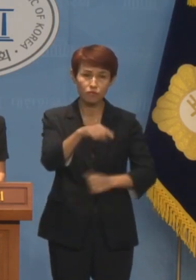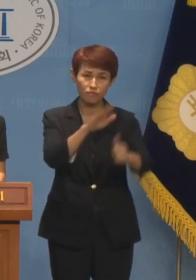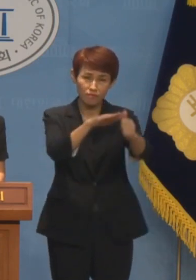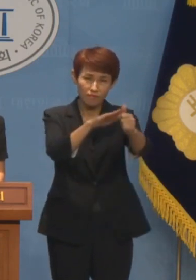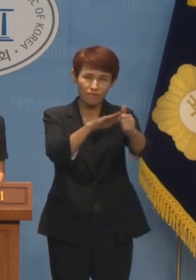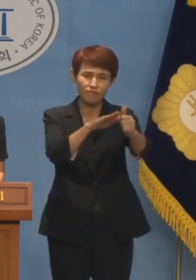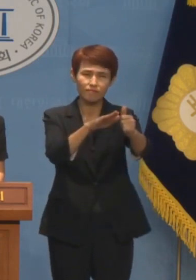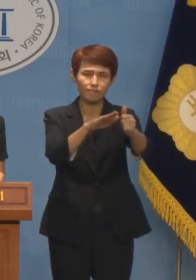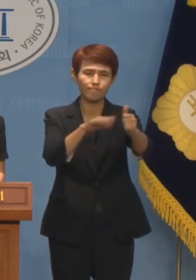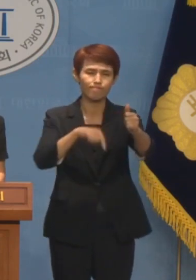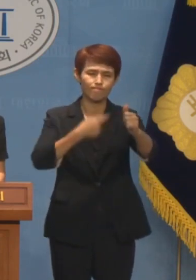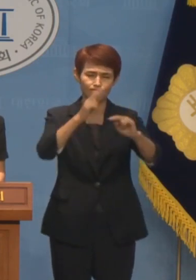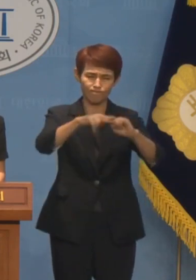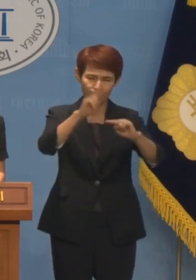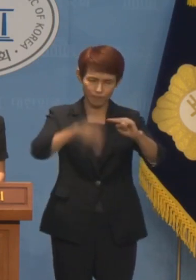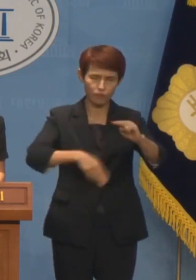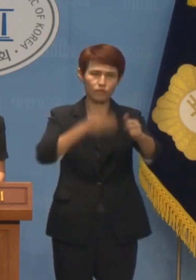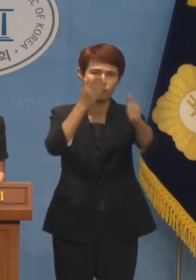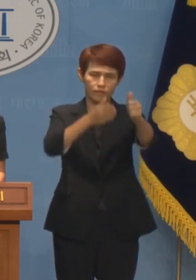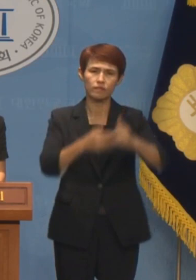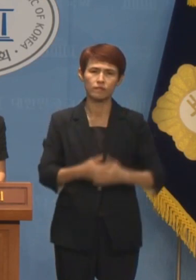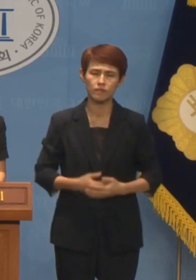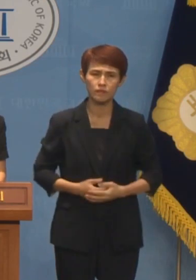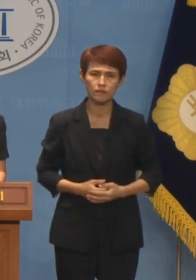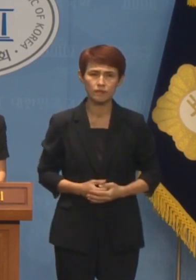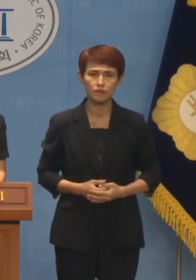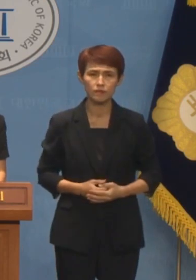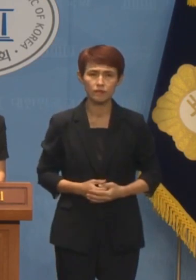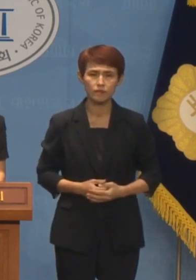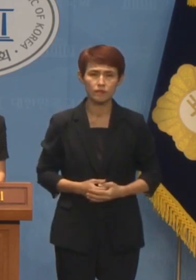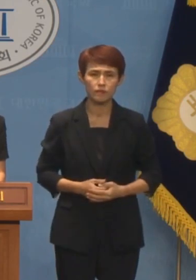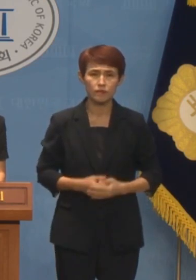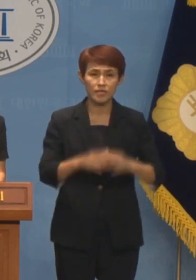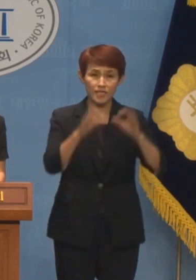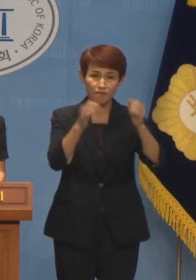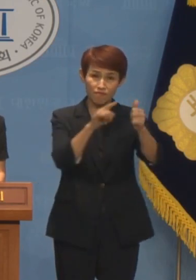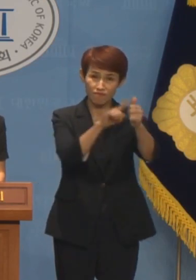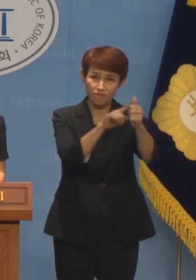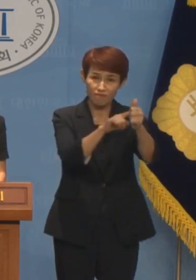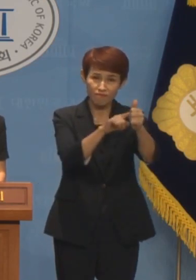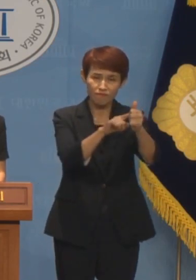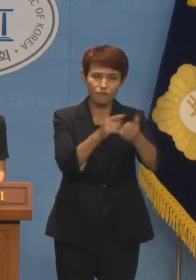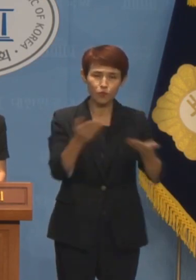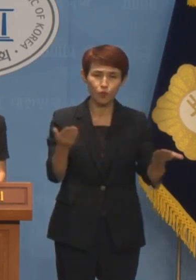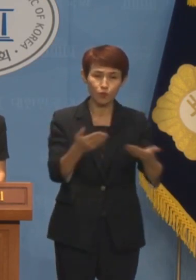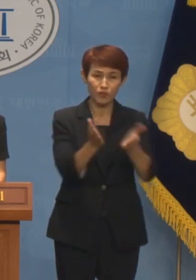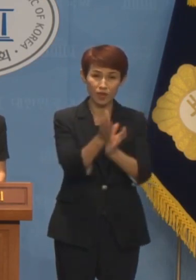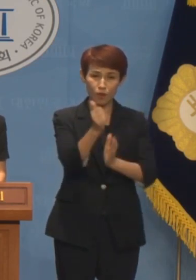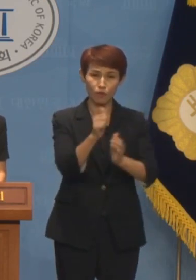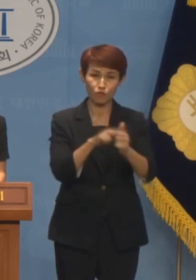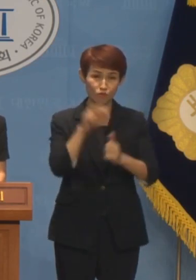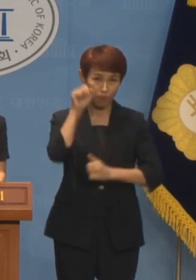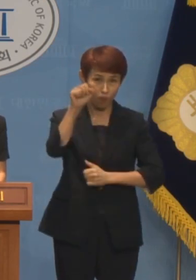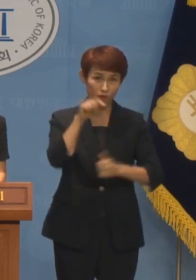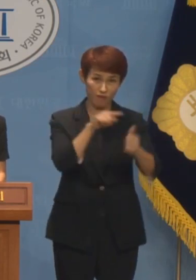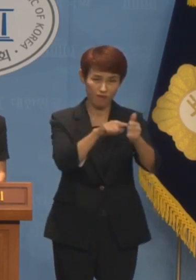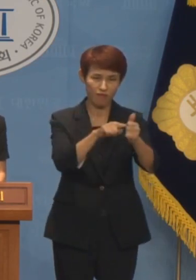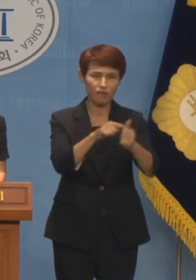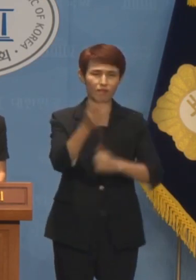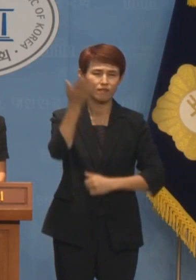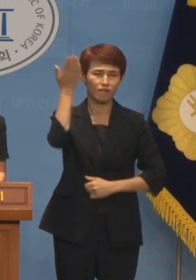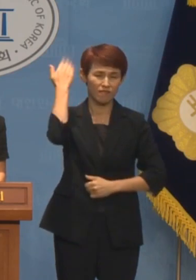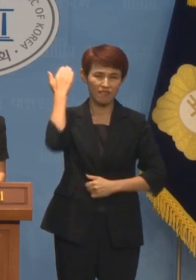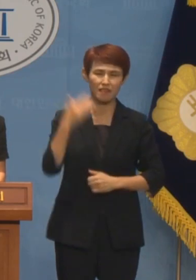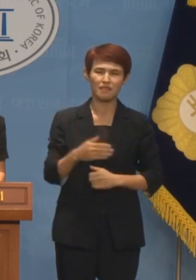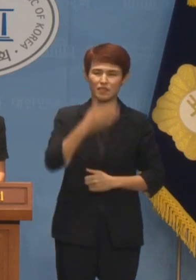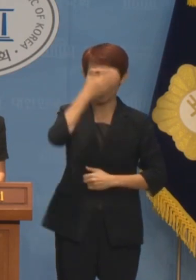후보자는 자진 사퇴부터 하십시오. 김문수 노동부 장관 후보자가 과거 젊은이들이 서로